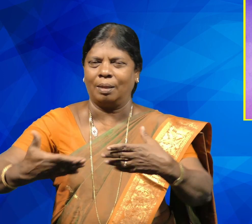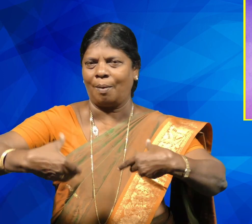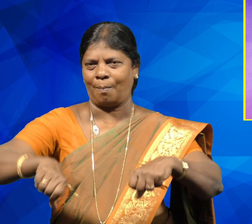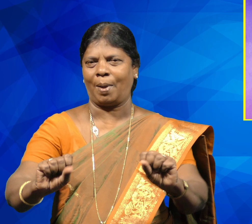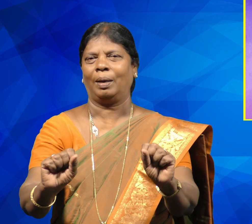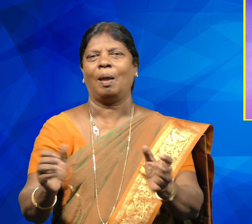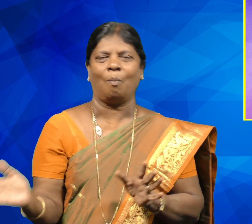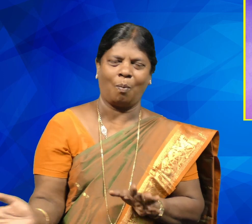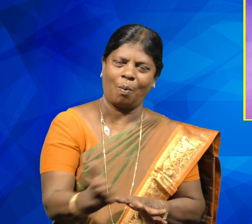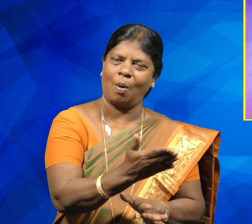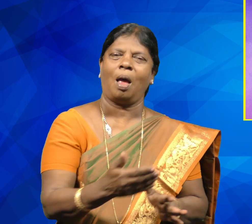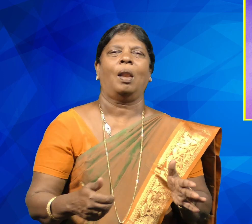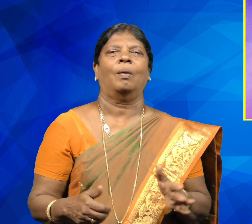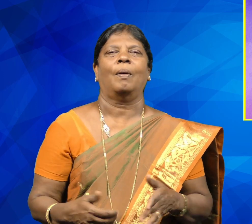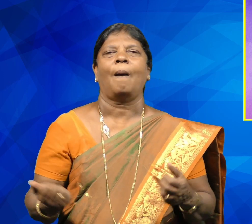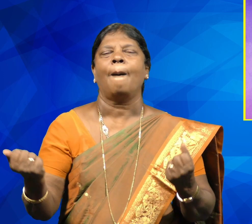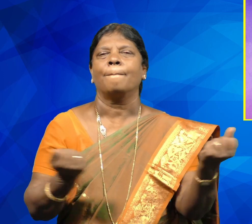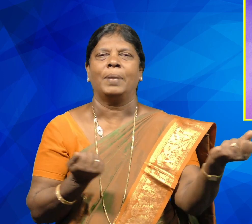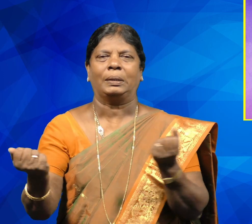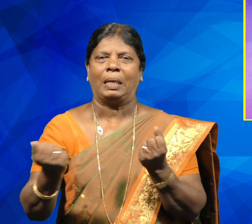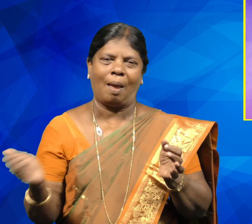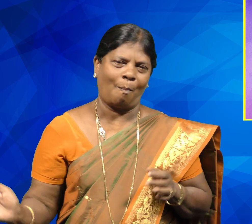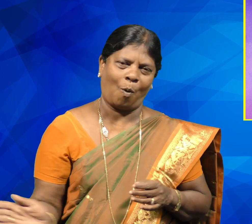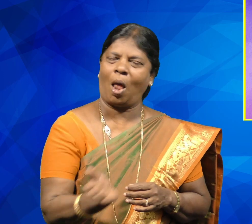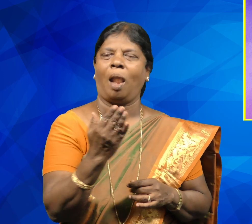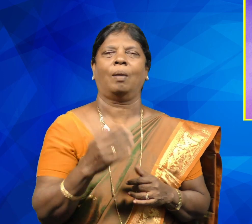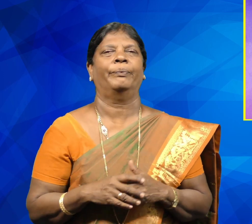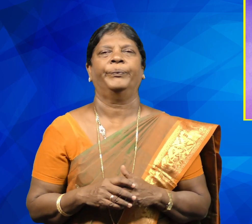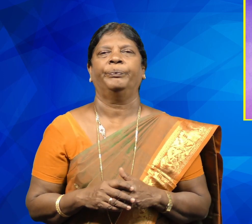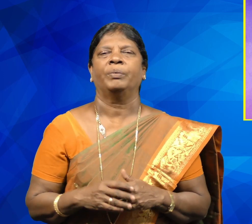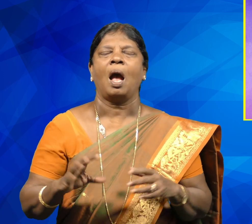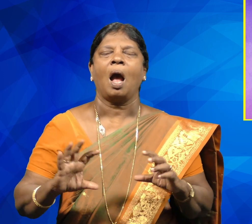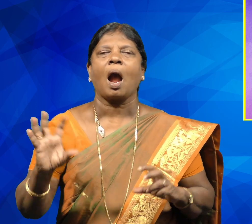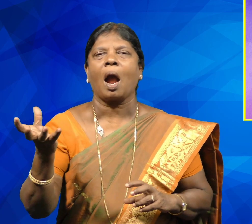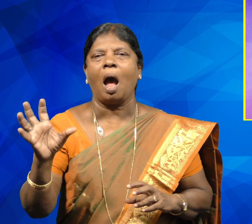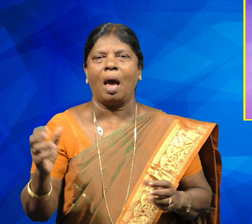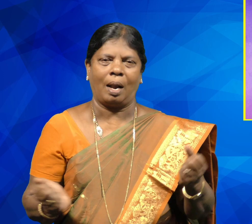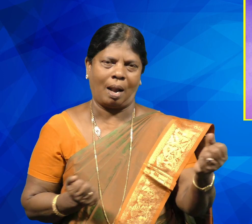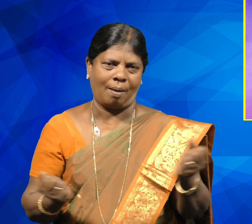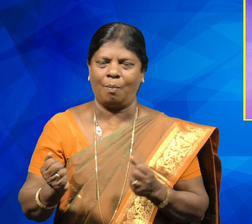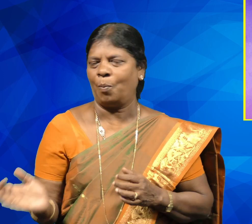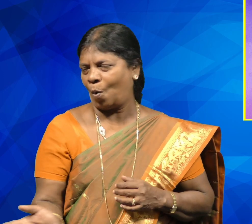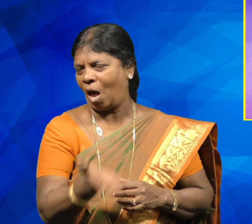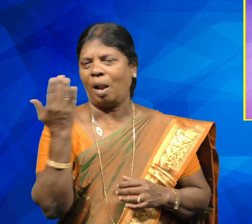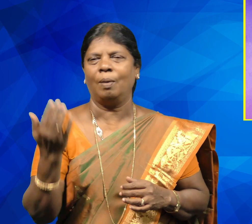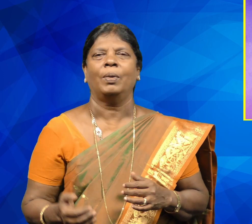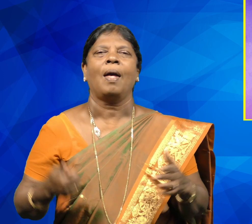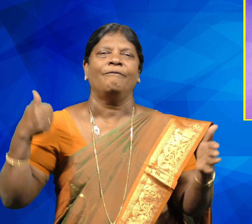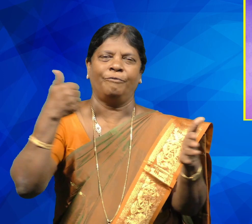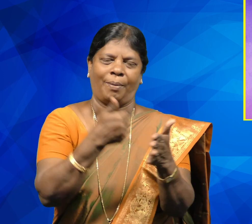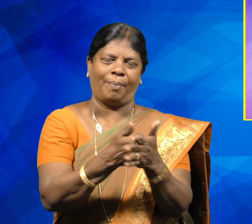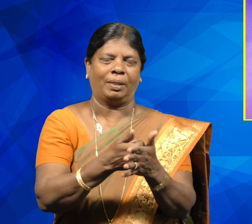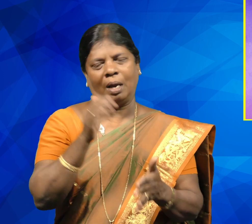போனாலும், பேருந்தில் பயணித்தாலும், காரிலே பயணித்தாலும் விபத்துகள் நடந்து கொண்டே